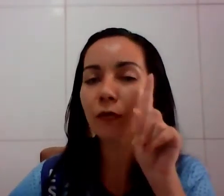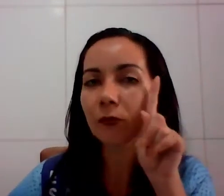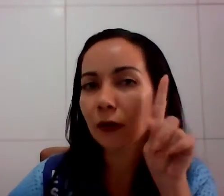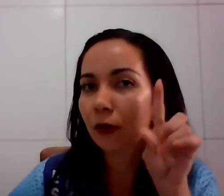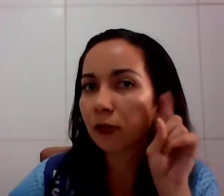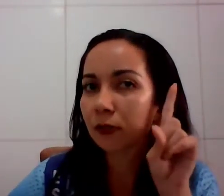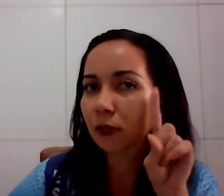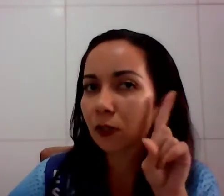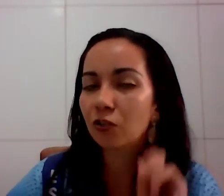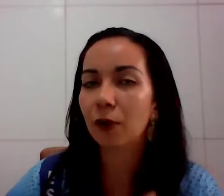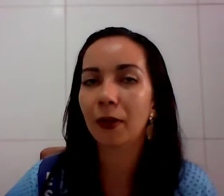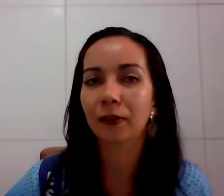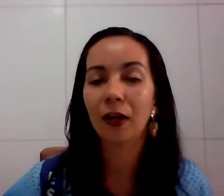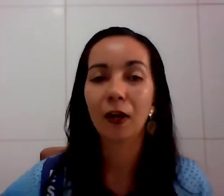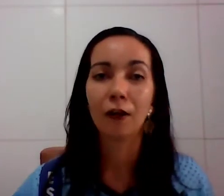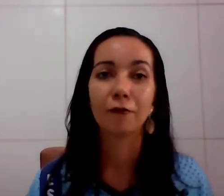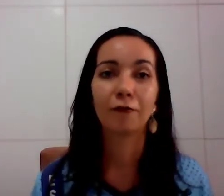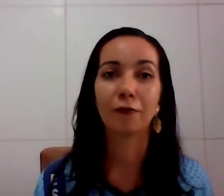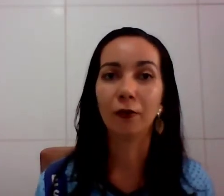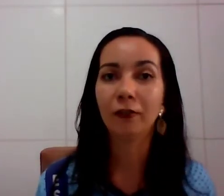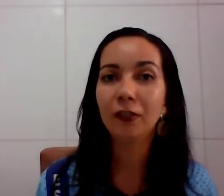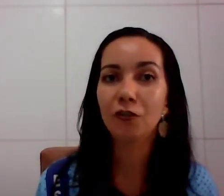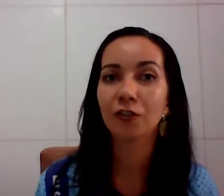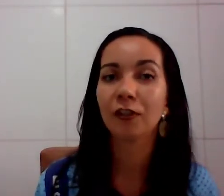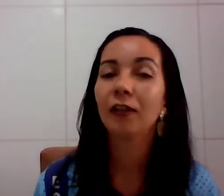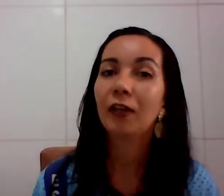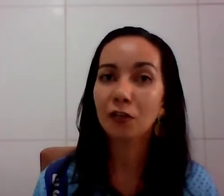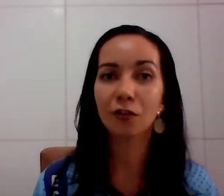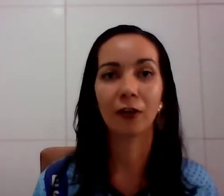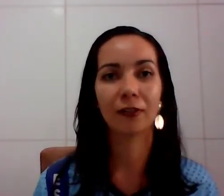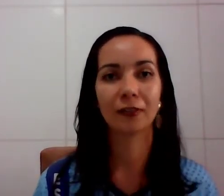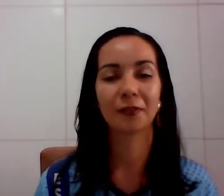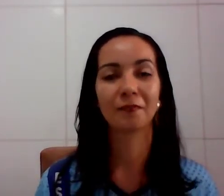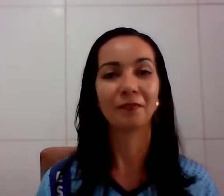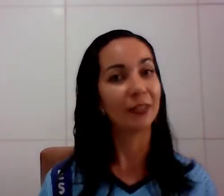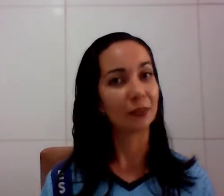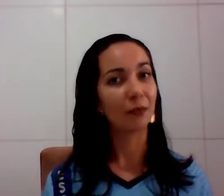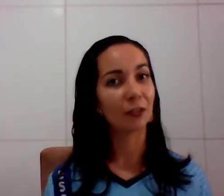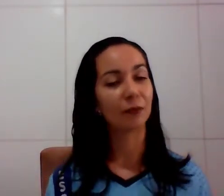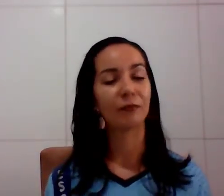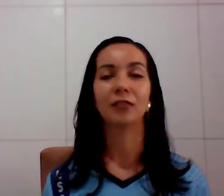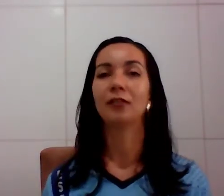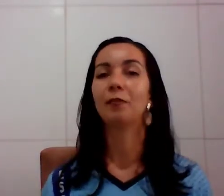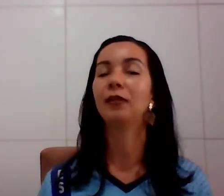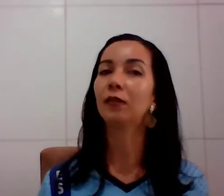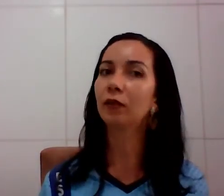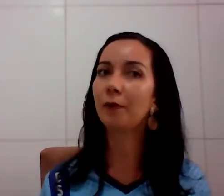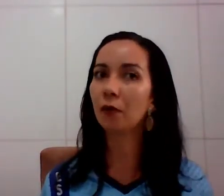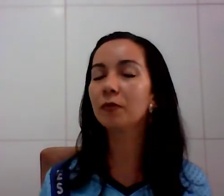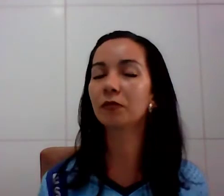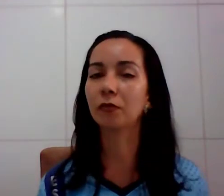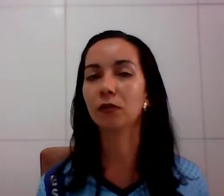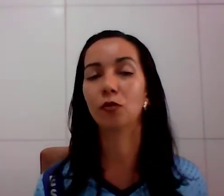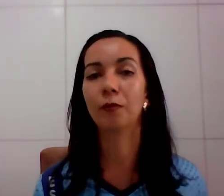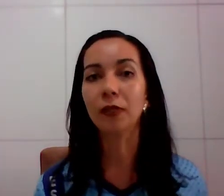uma coisinha chamada fontes históricas. Isso mesmo, vocês aprenderão também algumas coisas sobre